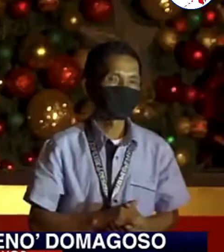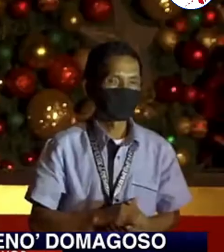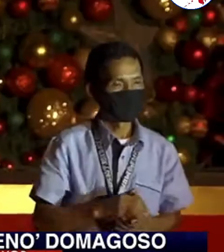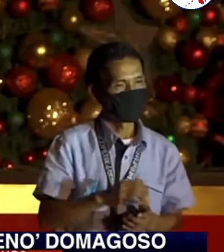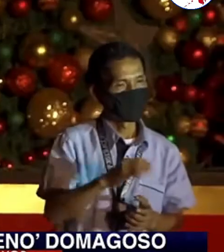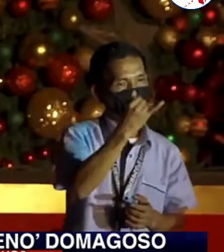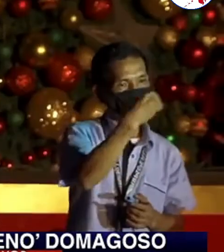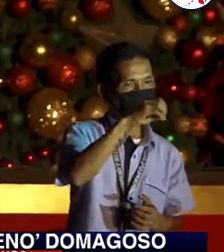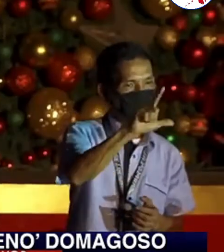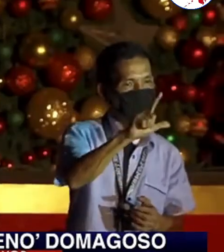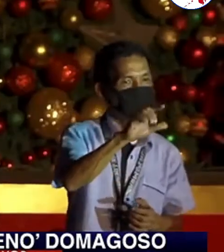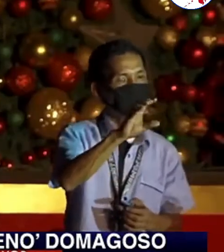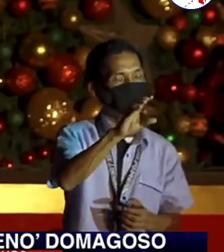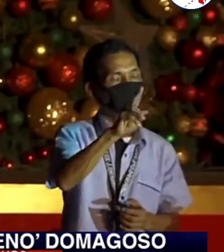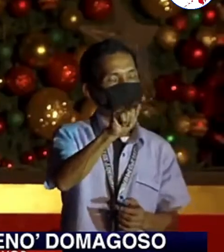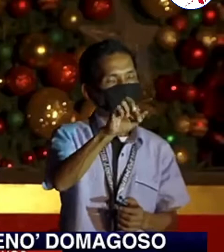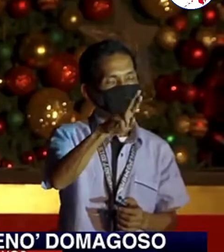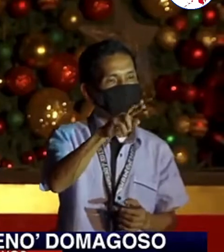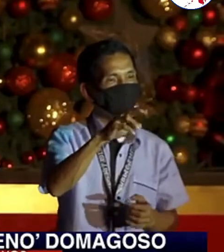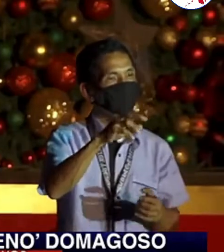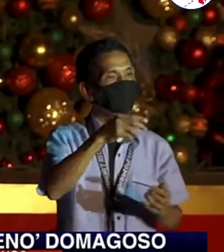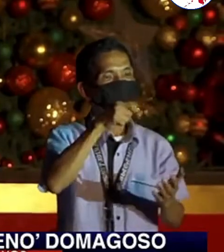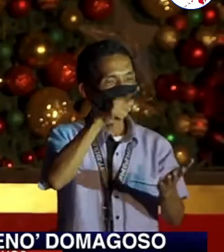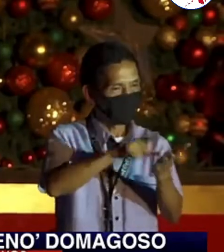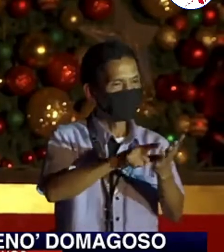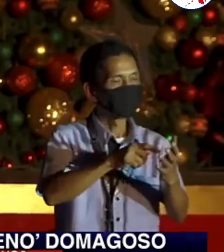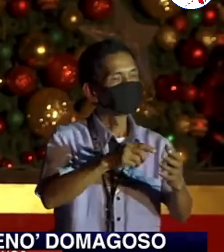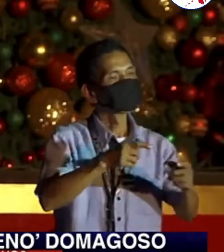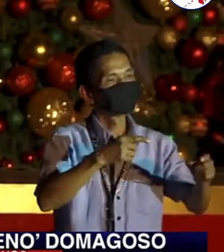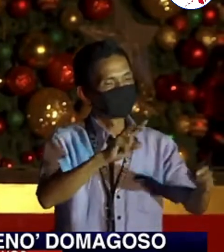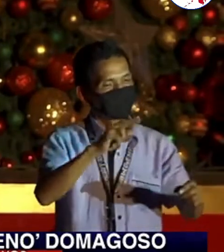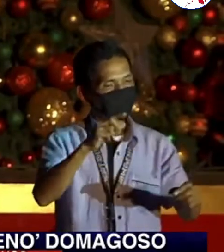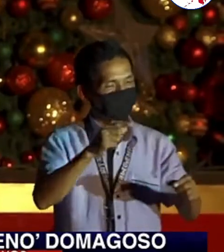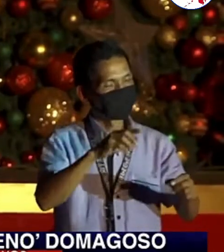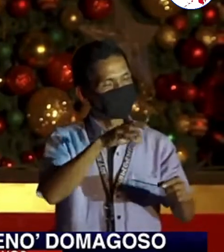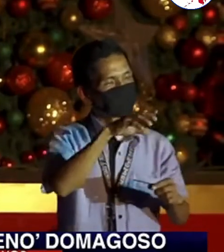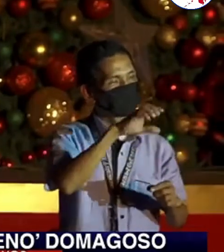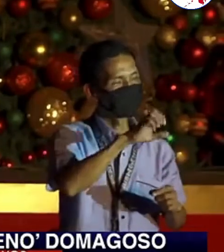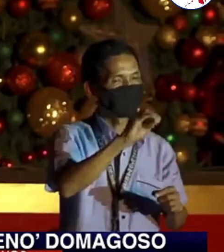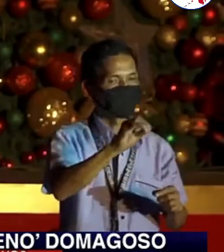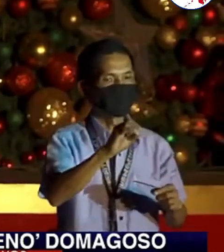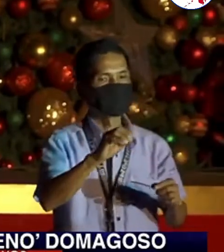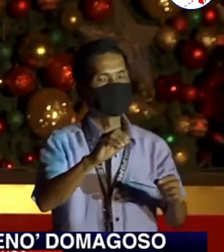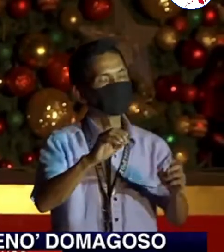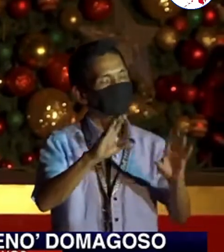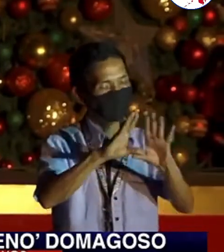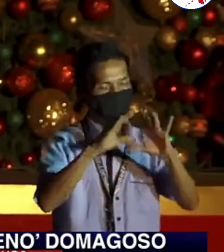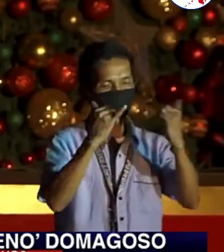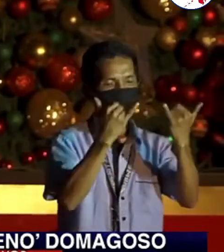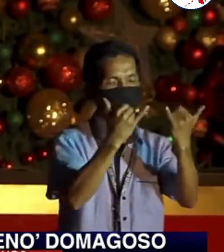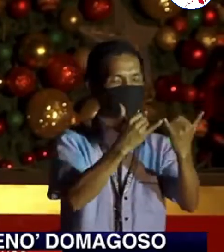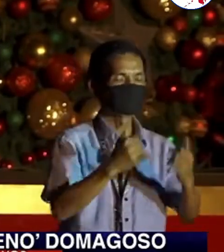Mr. Joel Otara, Postmaster General, CEO, Philippine Postal Corporation.